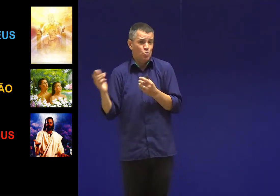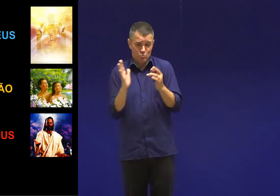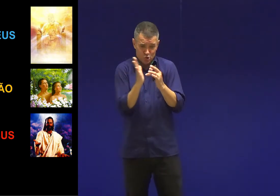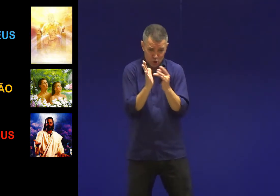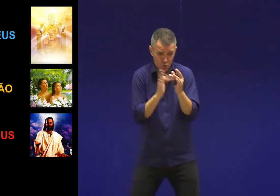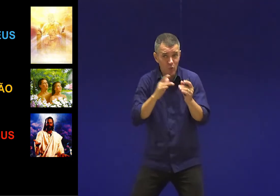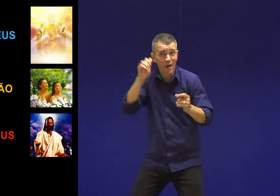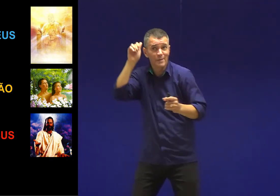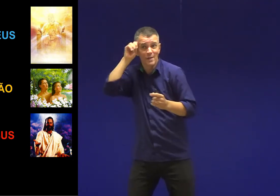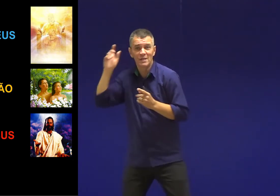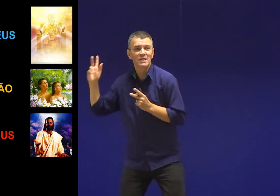Jesus.